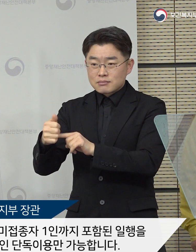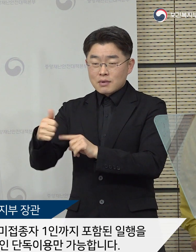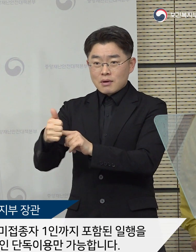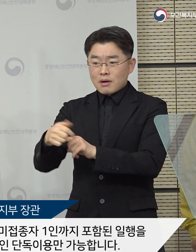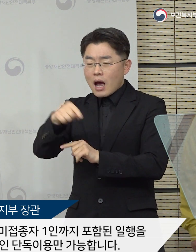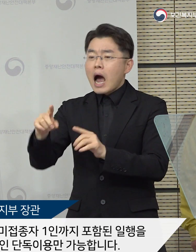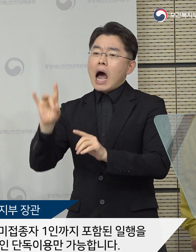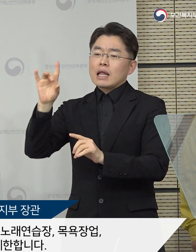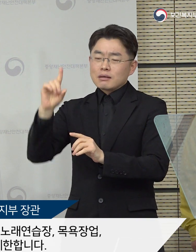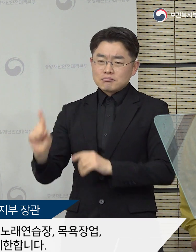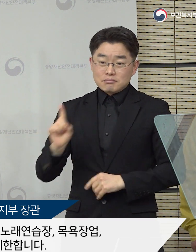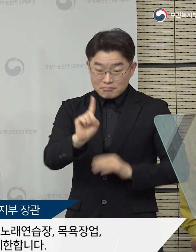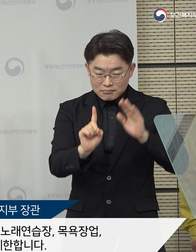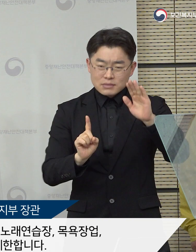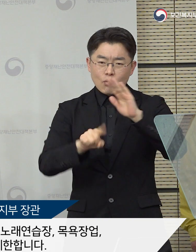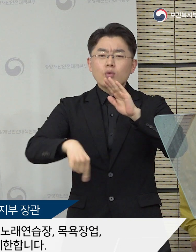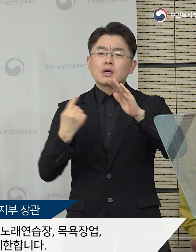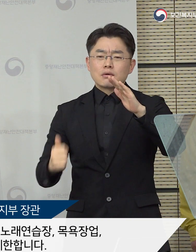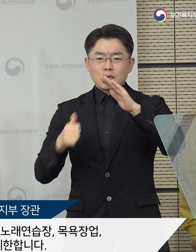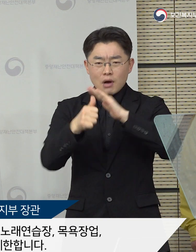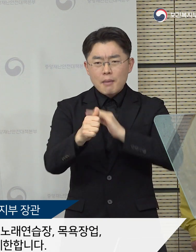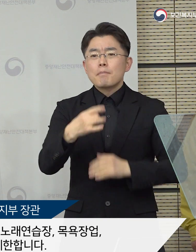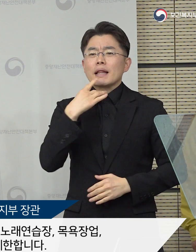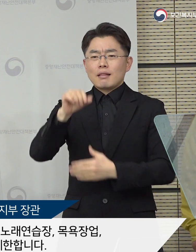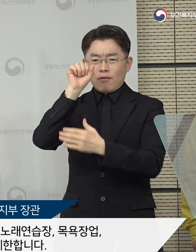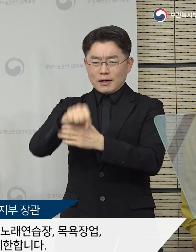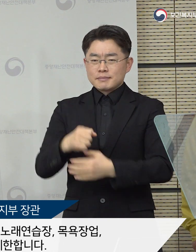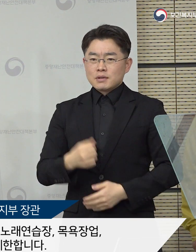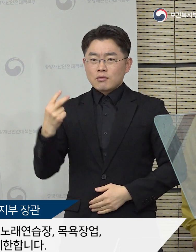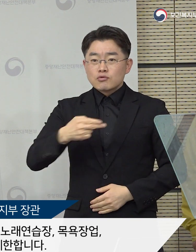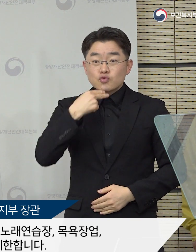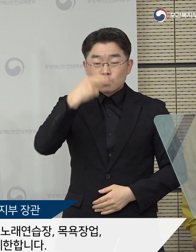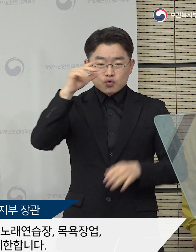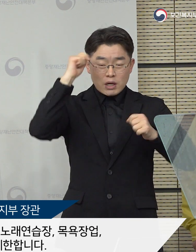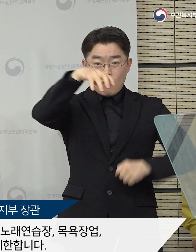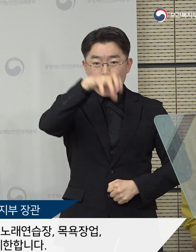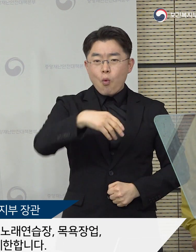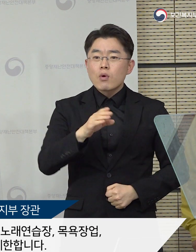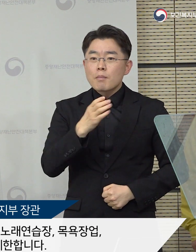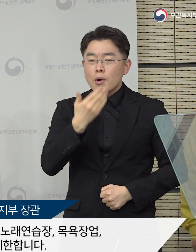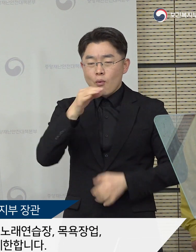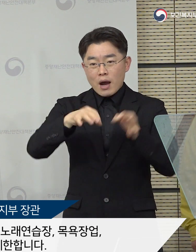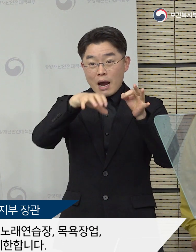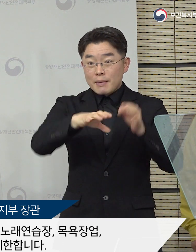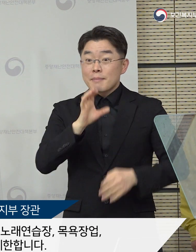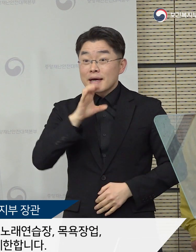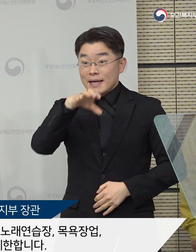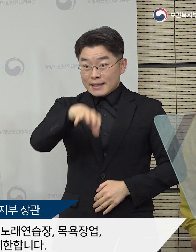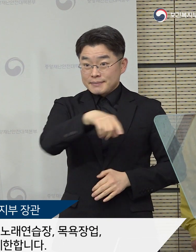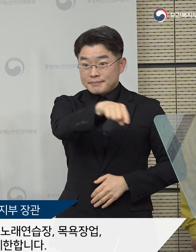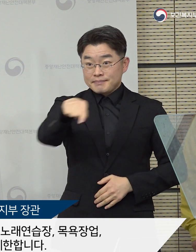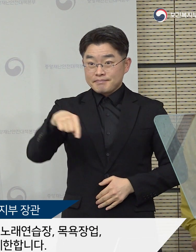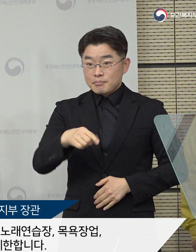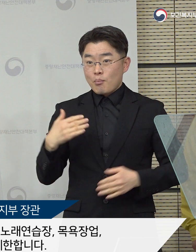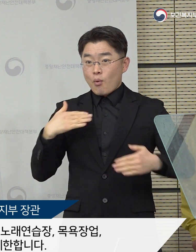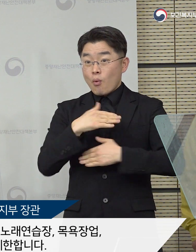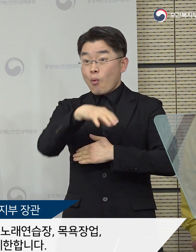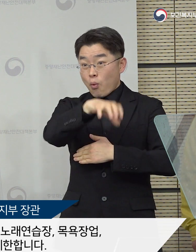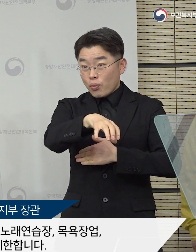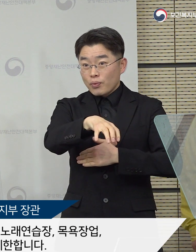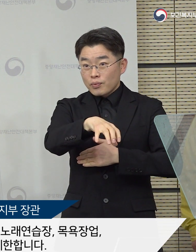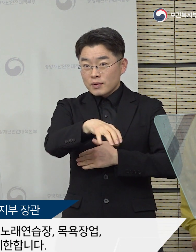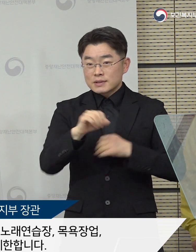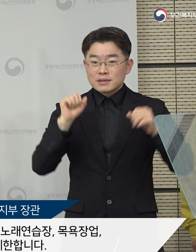가능합니다. 방역적 위험도가 높은 유흥시설과 식당, 카페, 노래 연습장, 목욕장업,